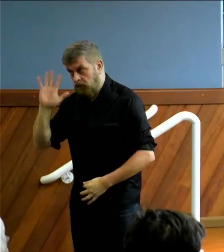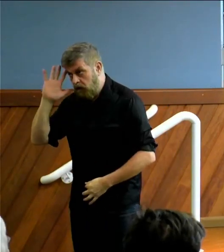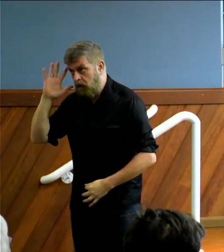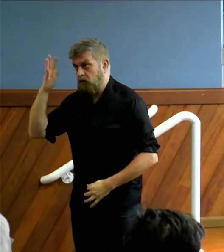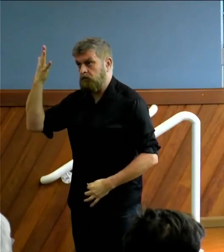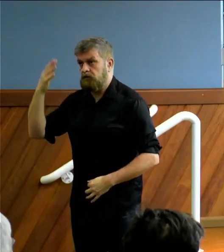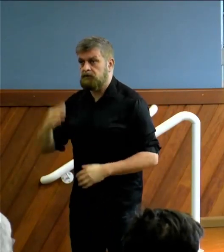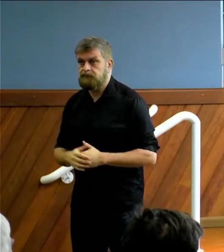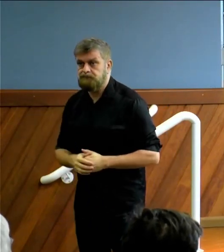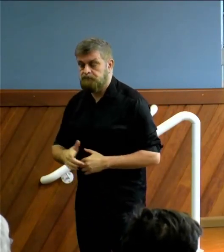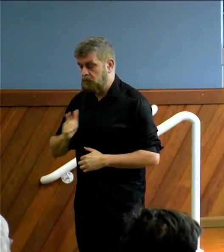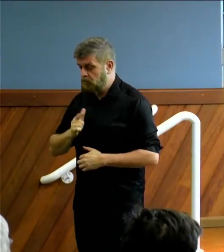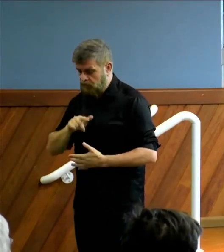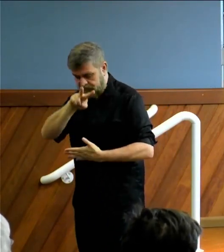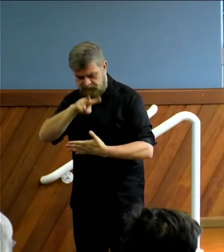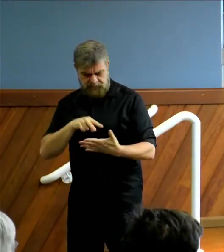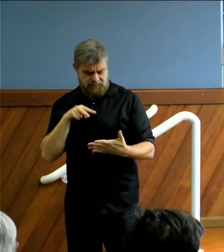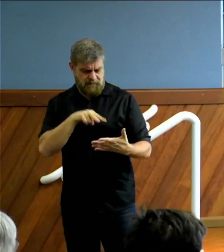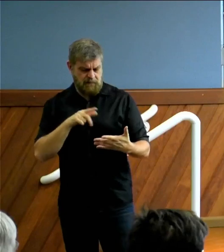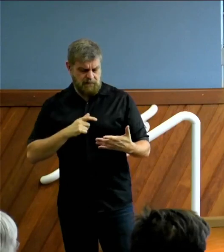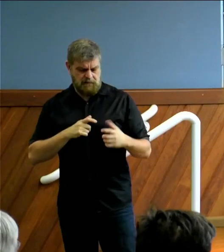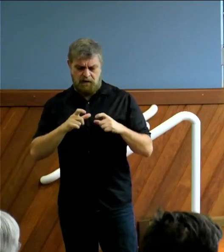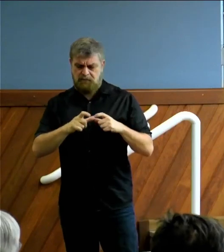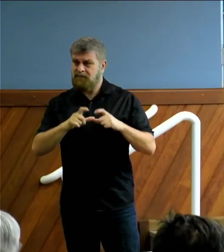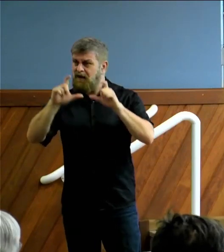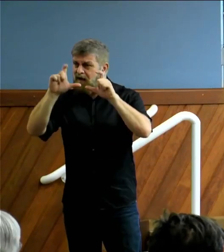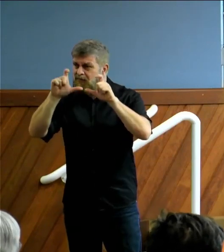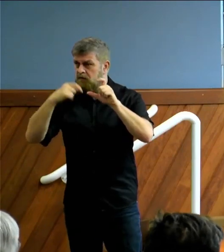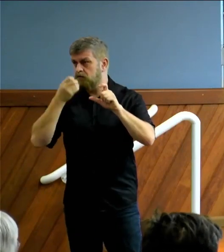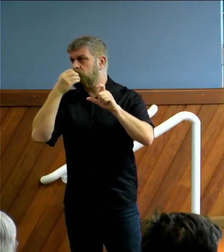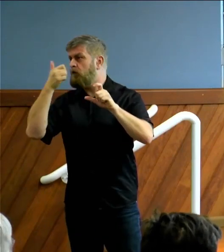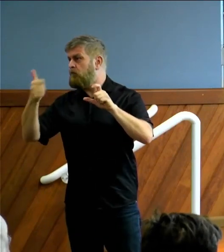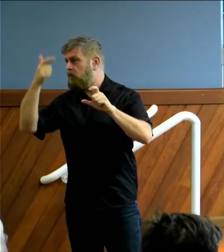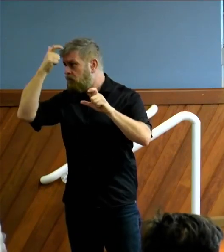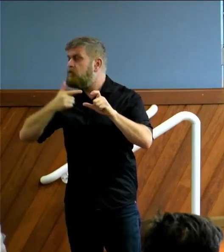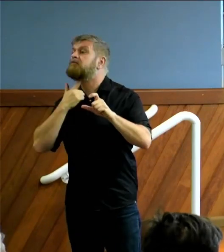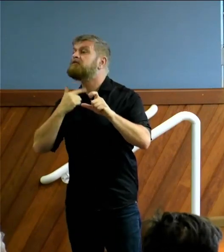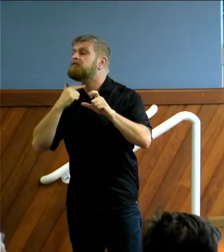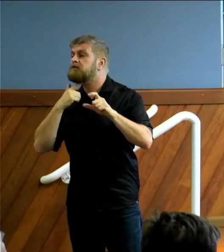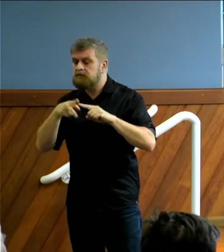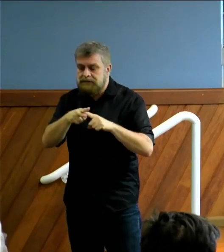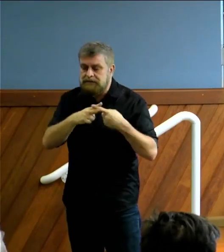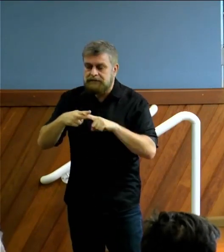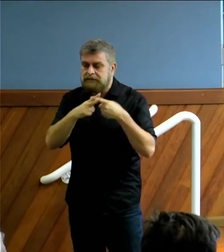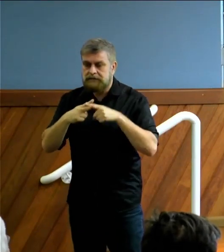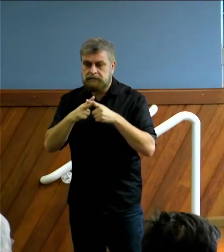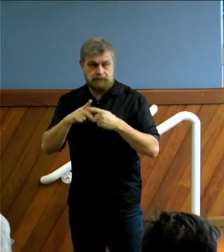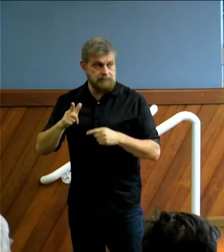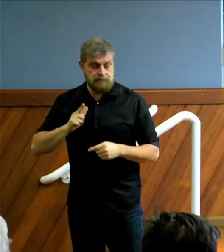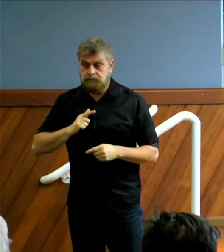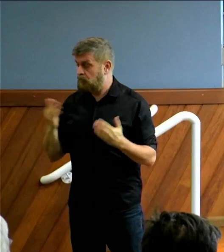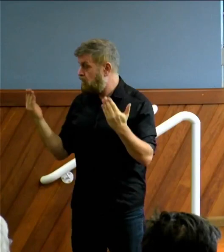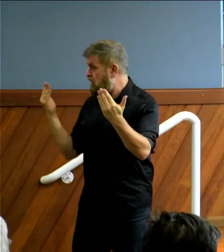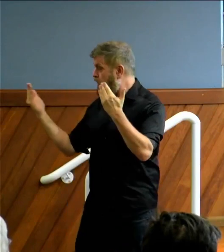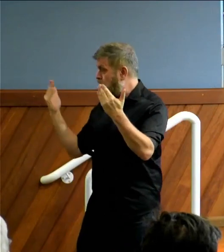acontece. Às vezes a pessoa olha e fala, nossa, tem um buraco nessa foto, eu sou bom, na minha boa vontade eu vou corrigir esse buraco. E até você